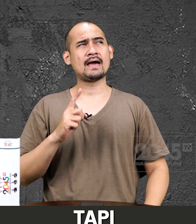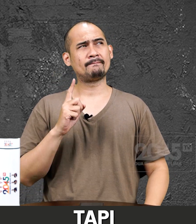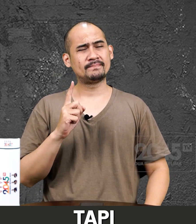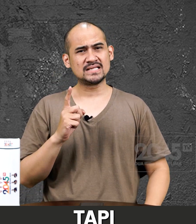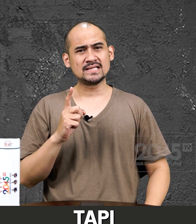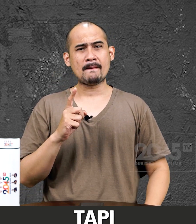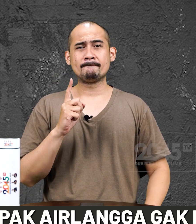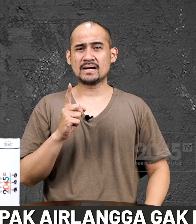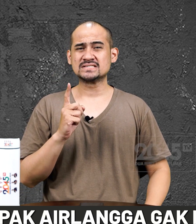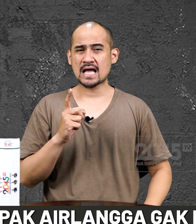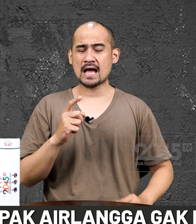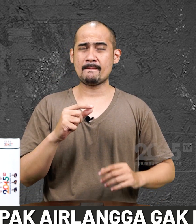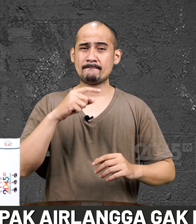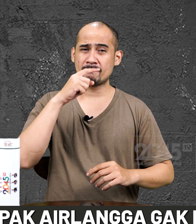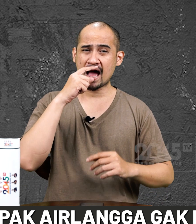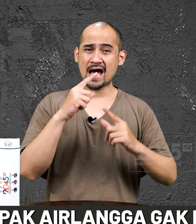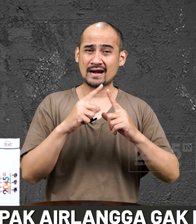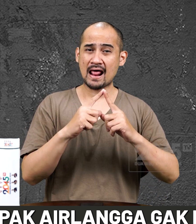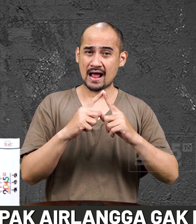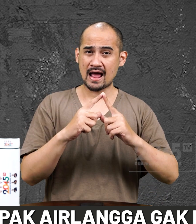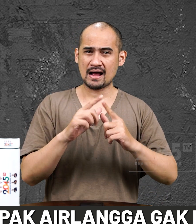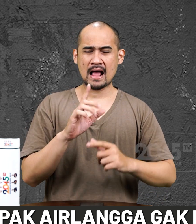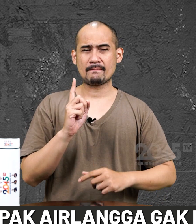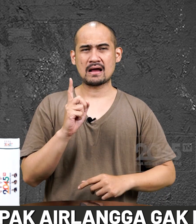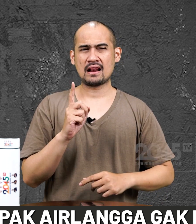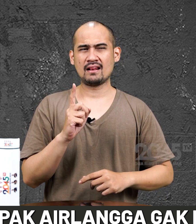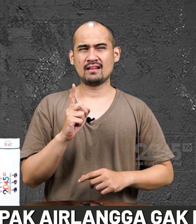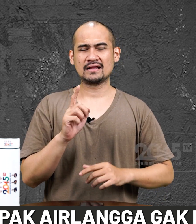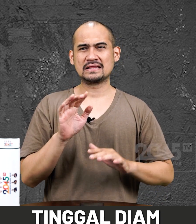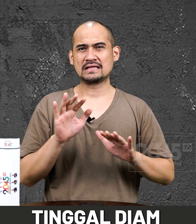Tapi, pastinya Pak Airlangga gak bakalan tinggal diam.